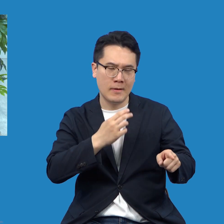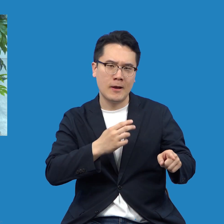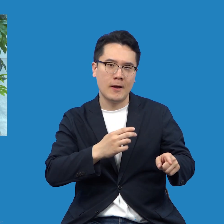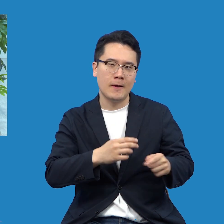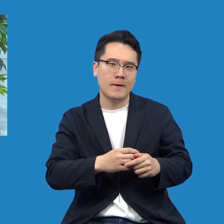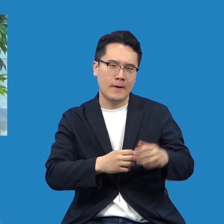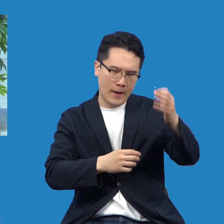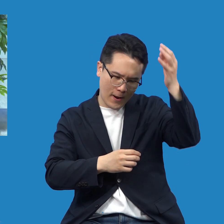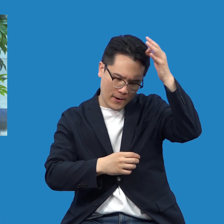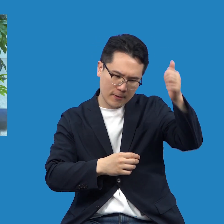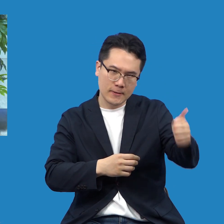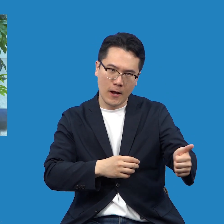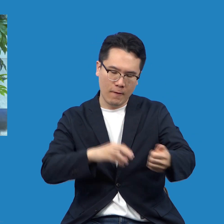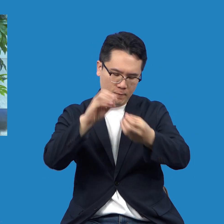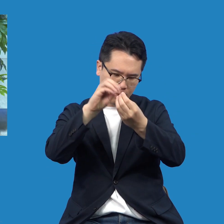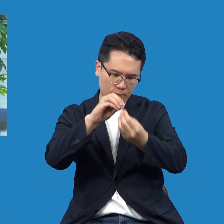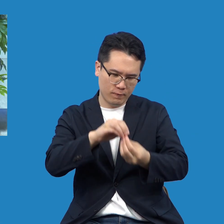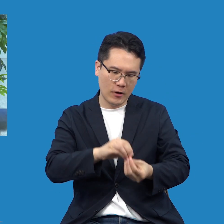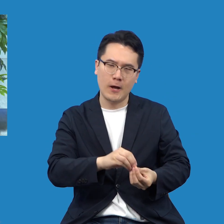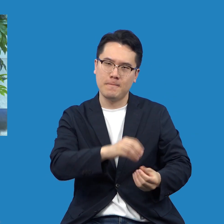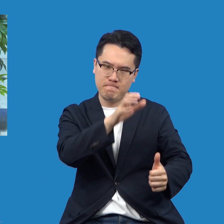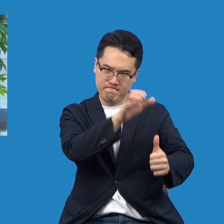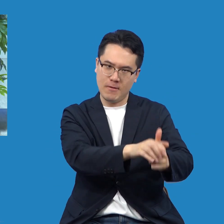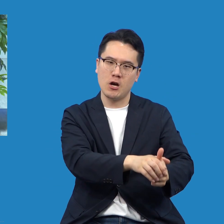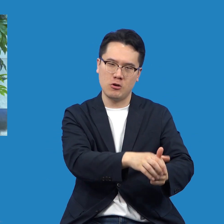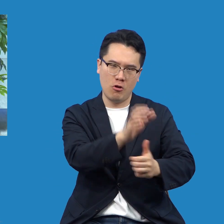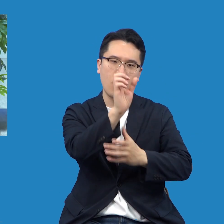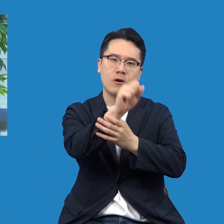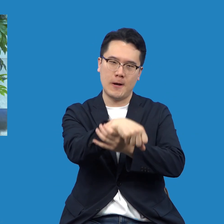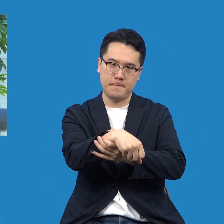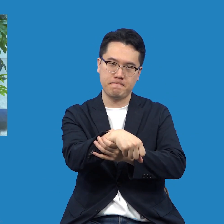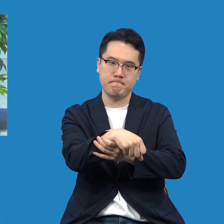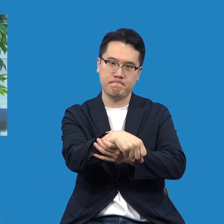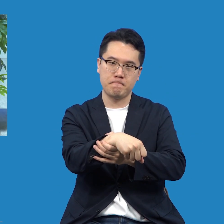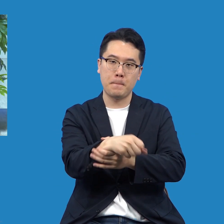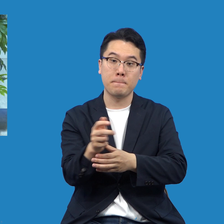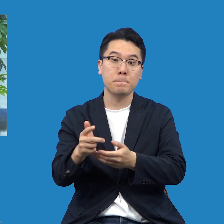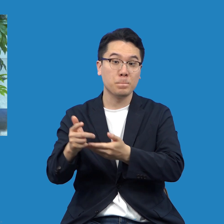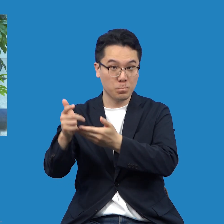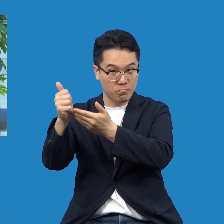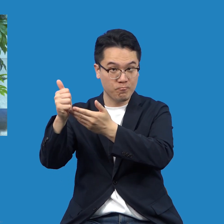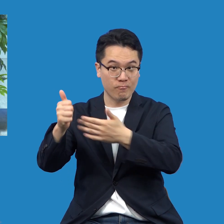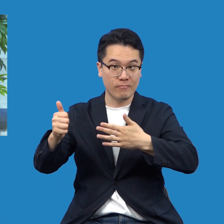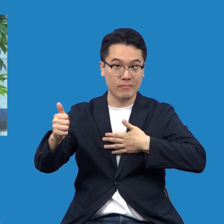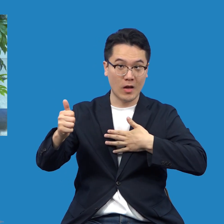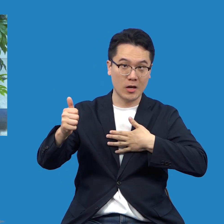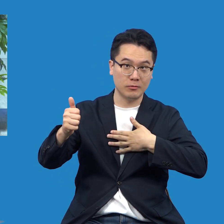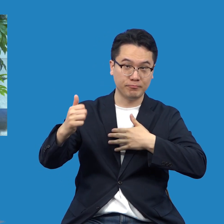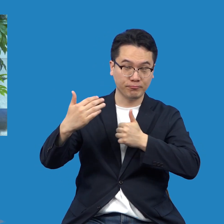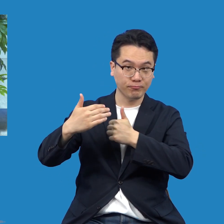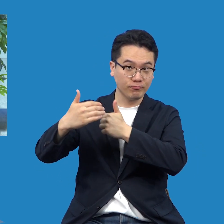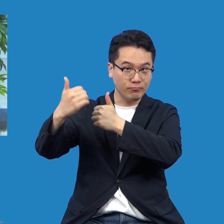나를 자네에게서 데려가시는 것을 자네가 눈으로